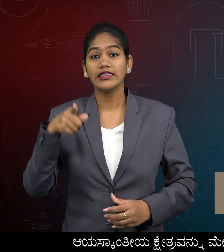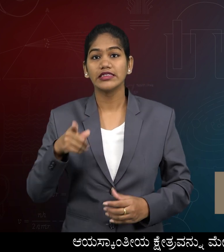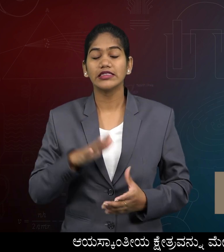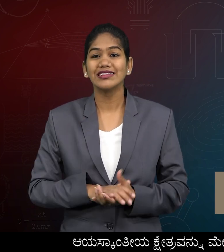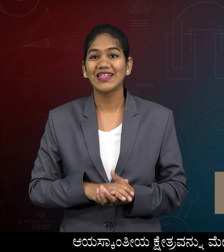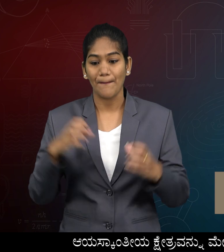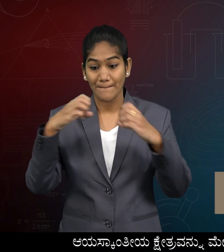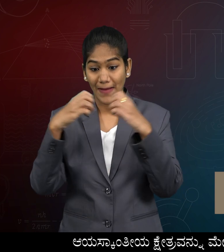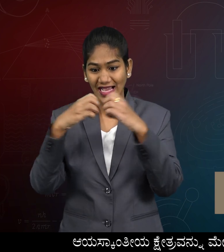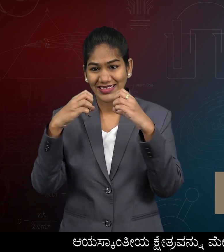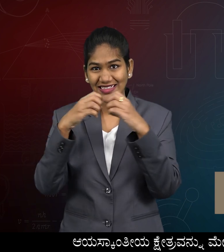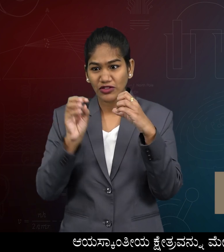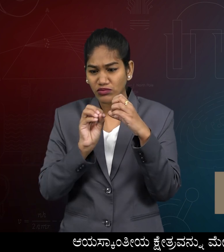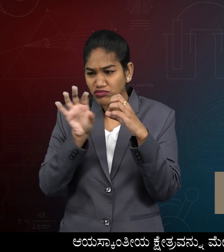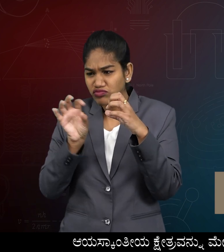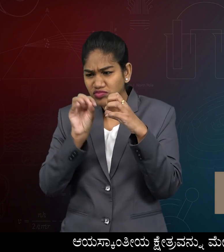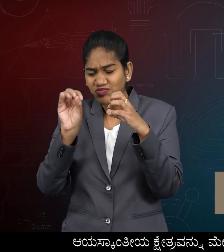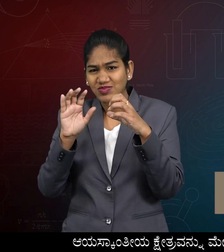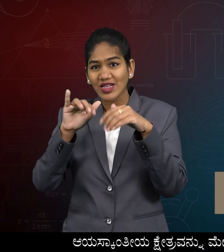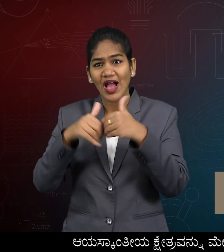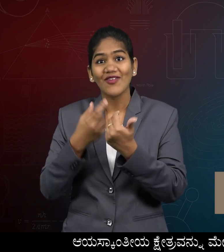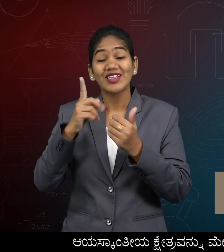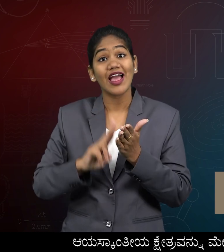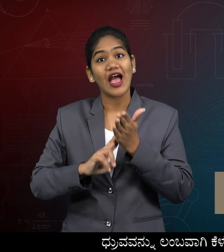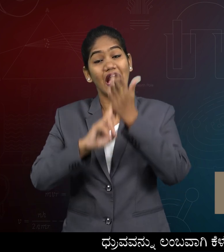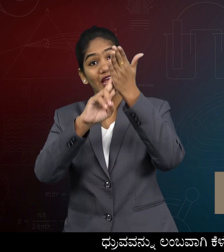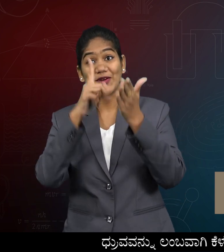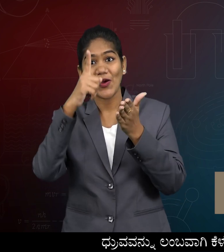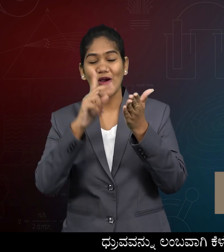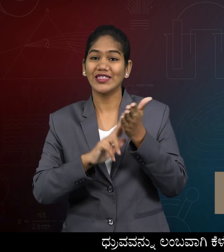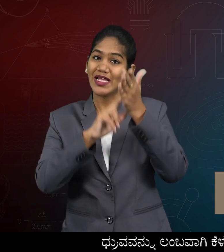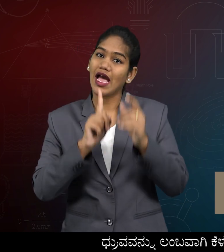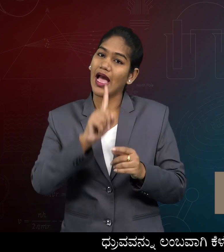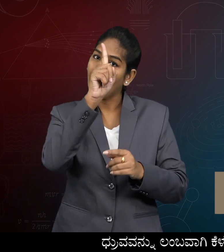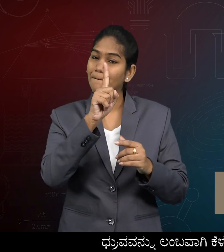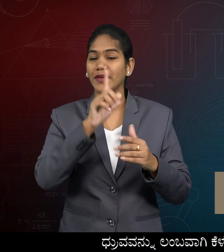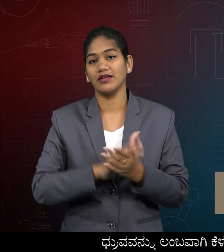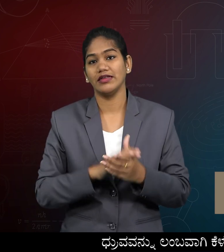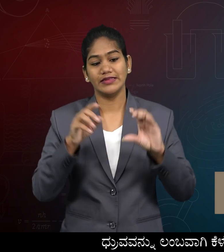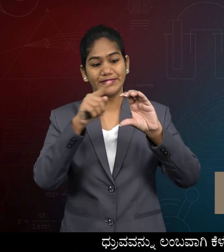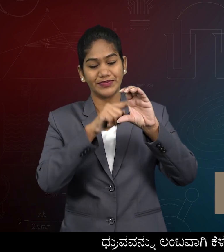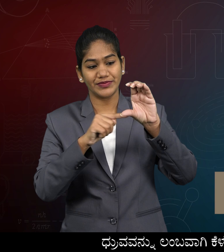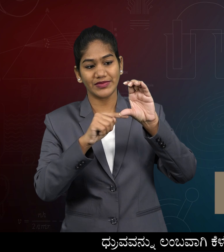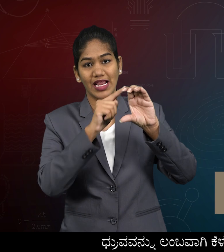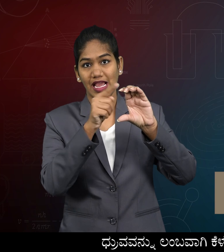ಆಯಸ್ಕಾಂತೀಯ ಕ್ಷೇತ್ರವನ್ನು ಮೇಲ್ಮುಖವಾಗಿ ಮಾಡಲು ಆಯಸ್ಕಾಂತದ ಉತ್ತರ ಧ್ರುವವನ್ನು ಲಂಬವಾಗಿ ಕೆಳಗೆ ಮತ್ತು ದಕ್ಷಿಣ